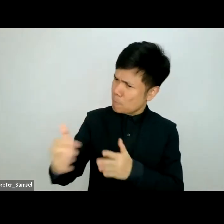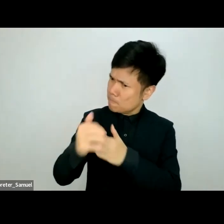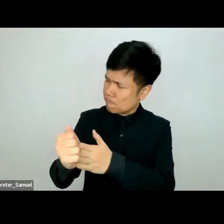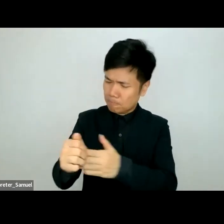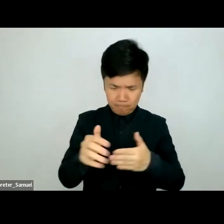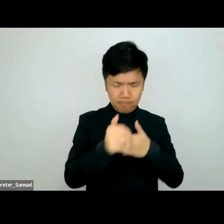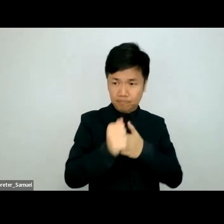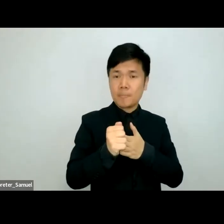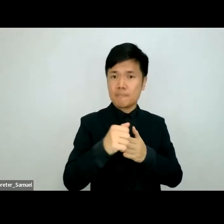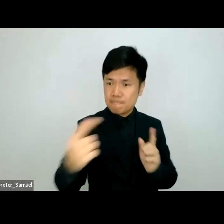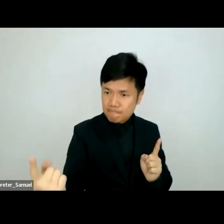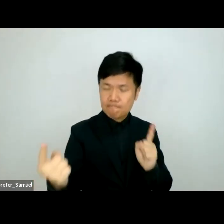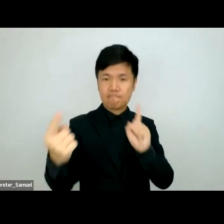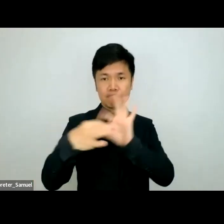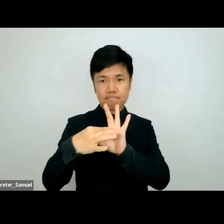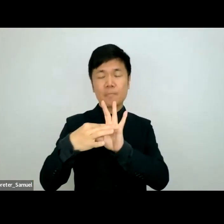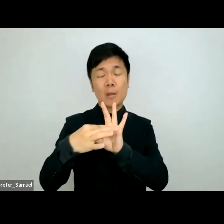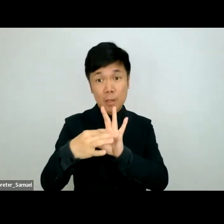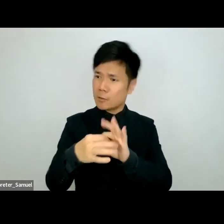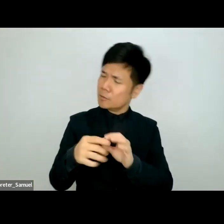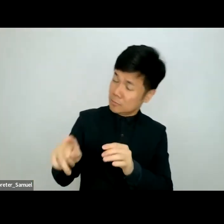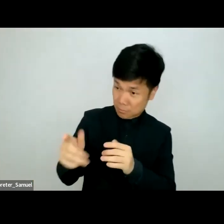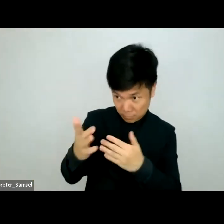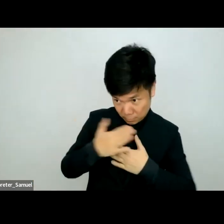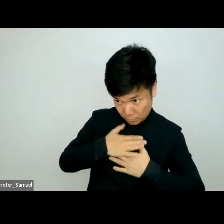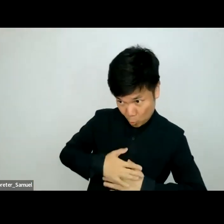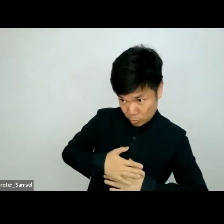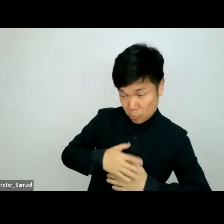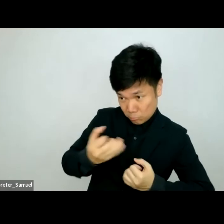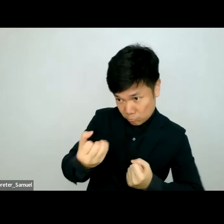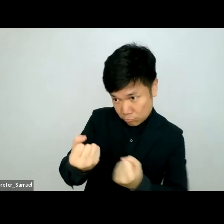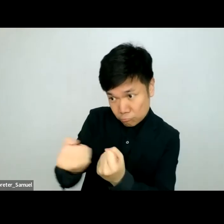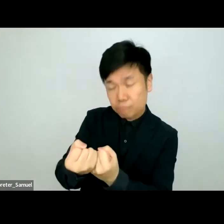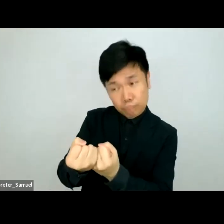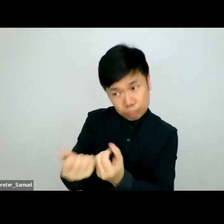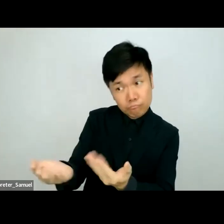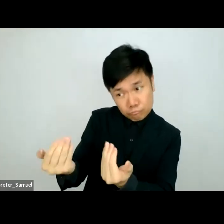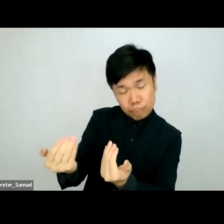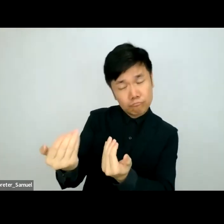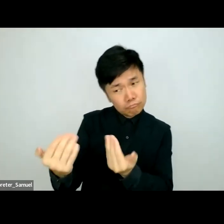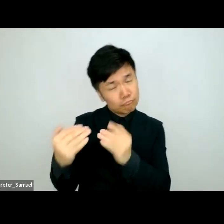exemple. Il faut voir donc comment est-ce qu'on peut appuyer ces communautés.